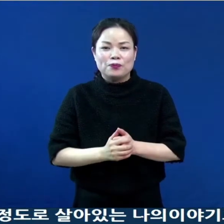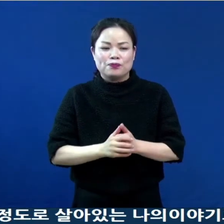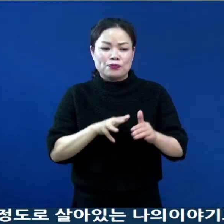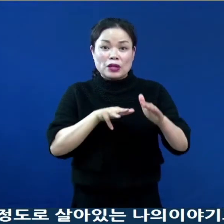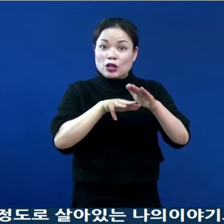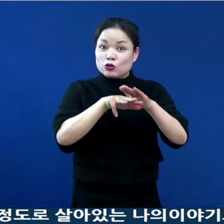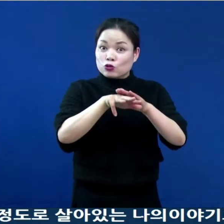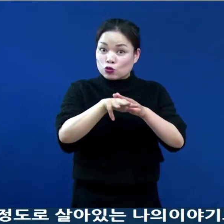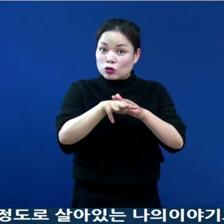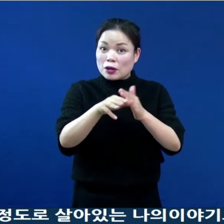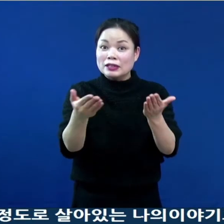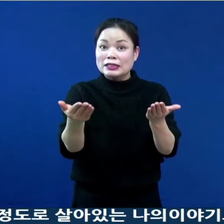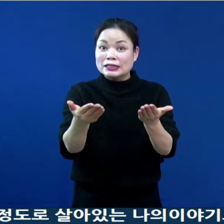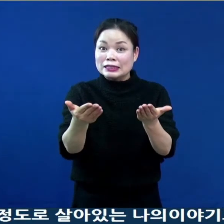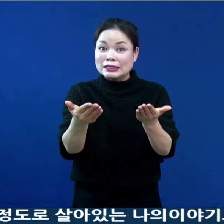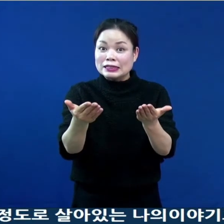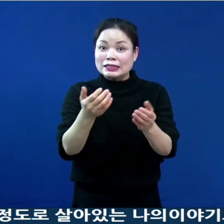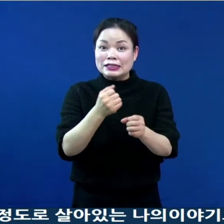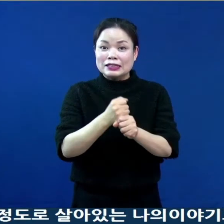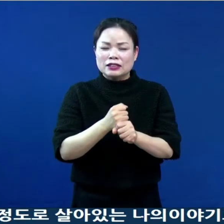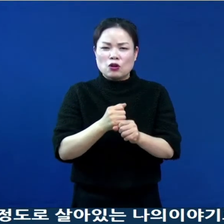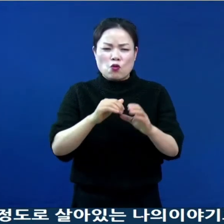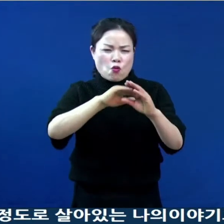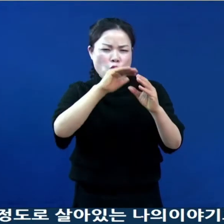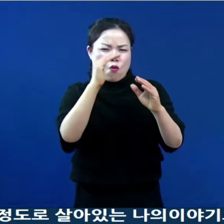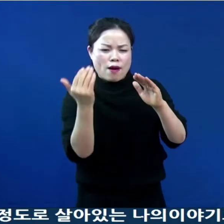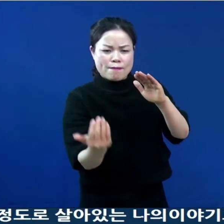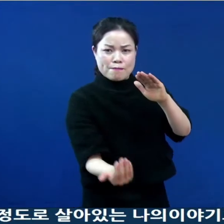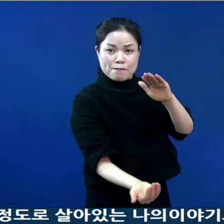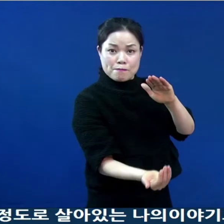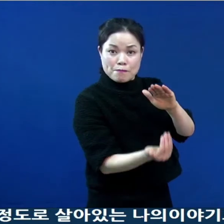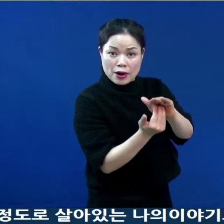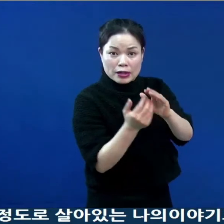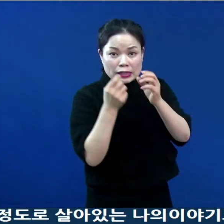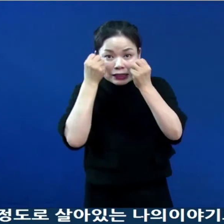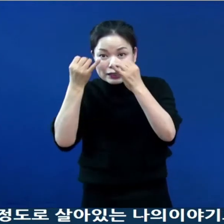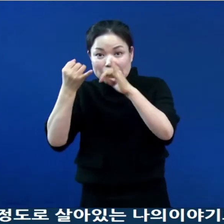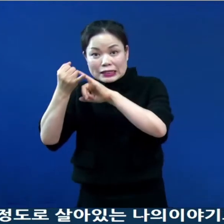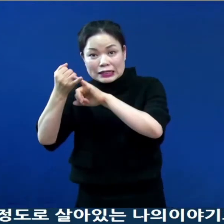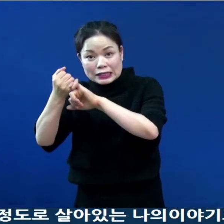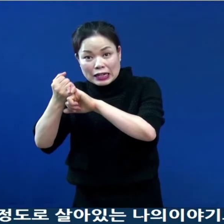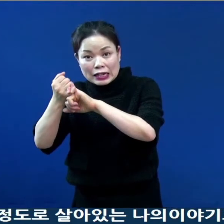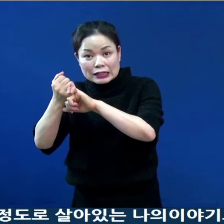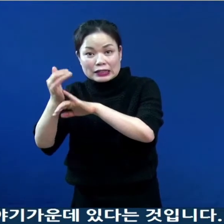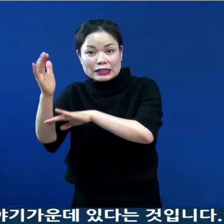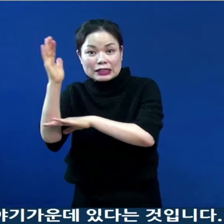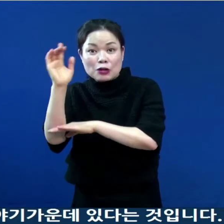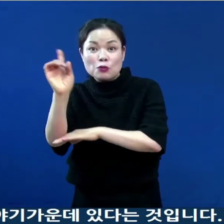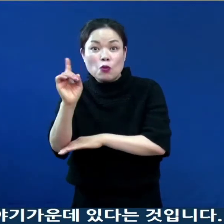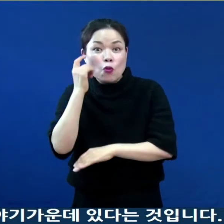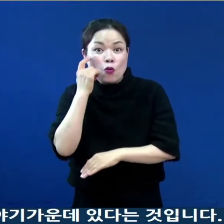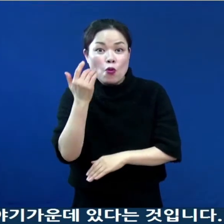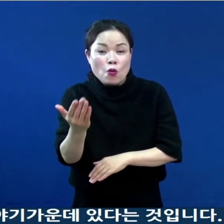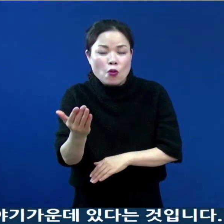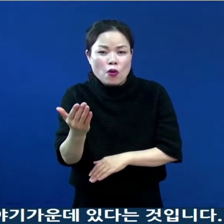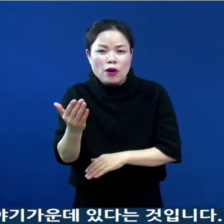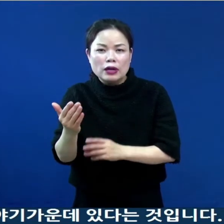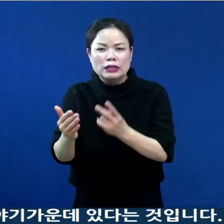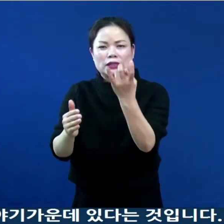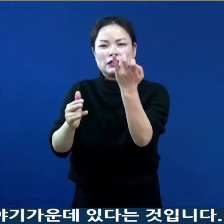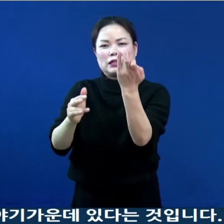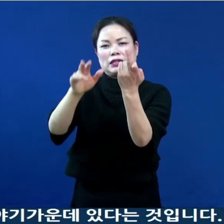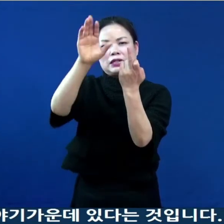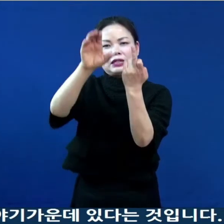출애굽 그 사건이 완성된 신약의 이야기 사건은 무엇일까요? 갈보리